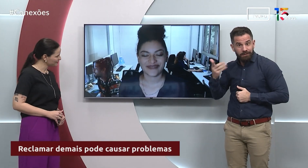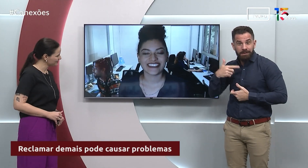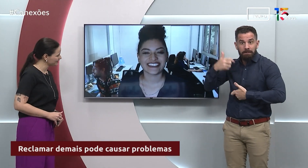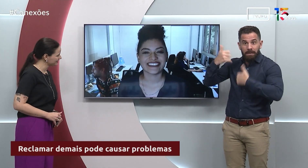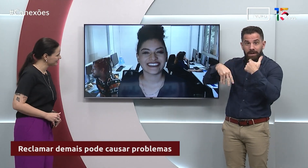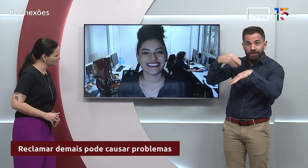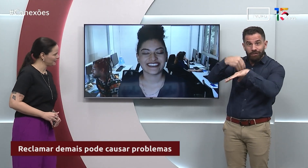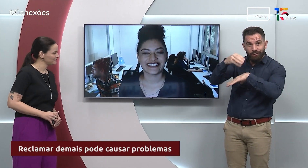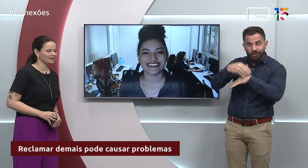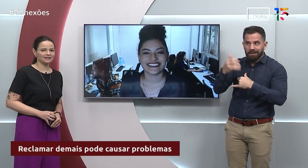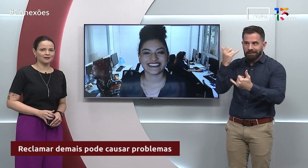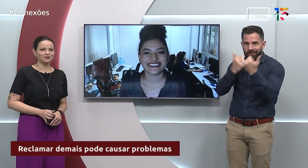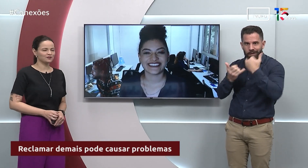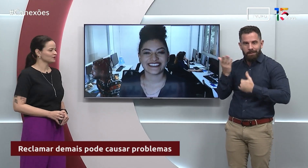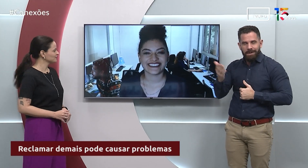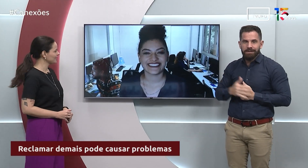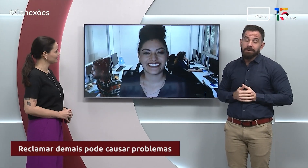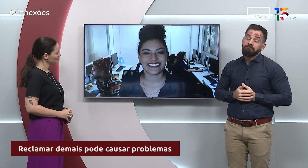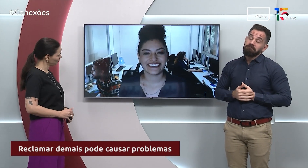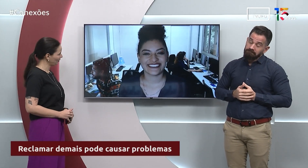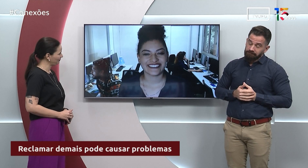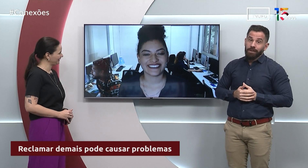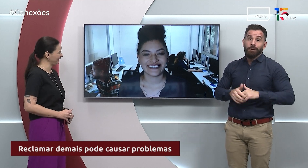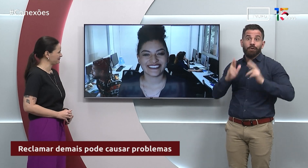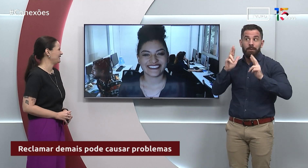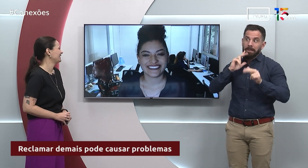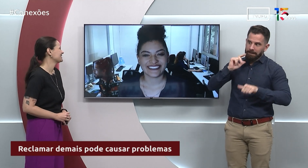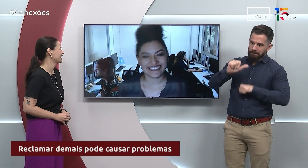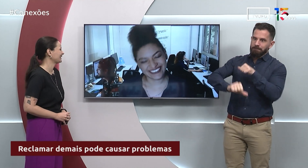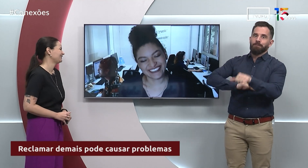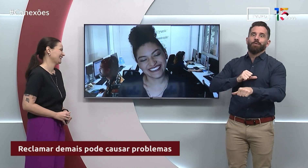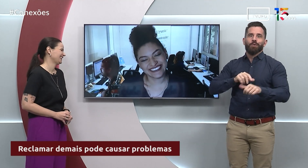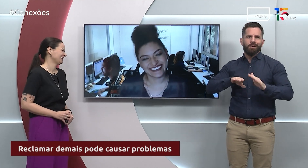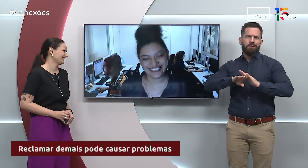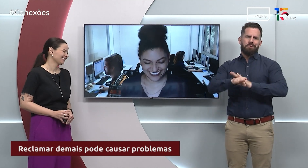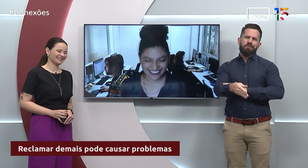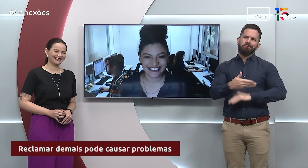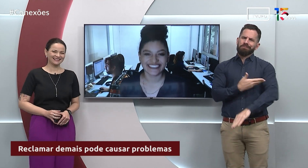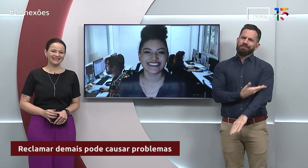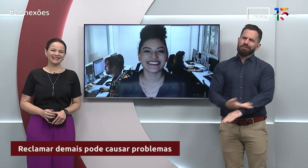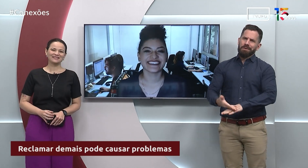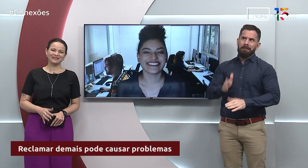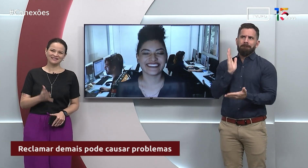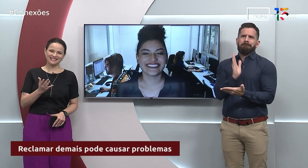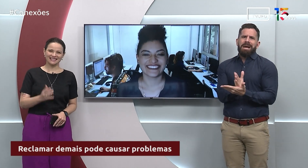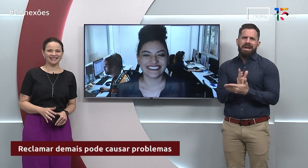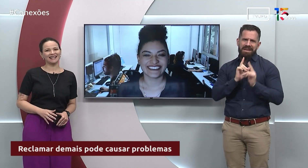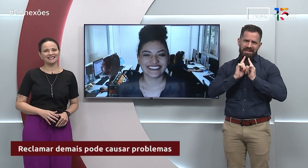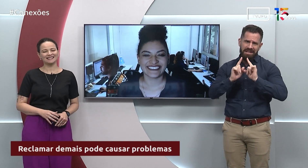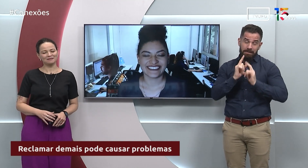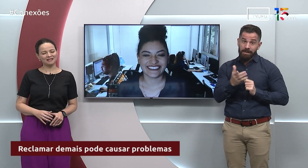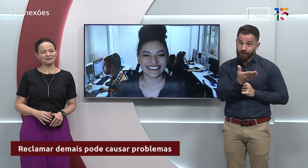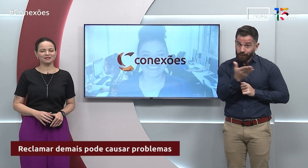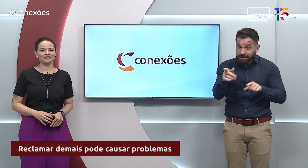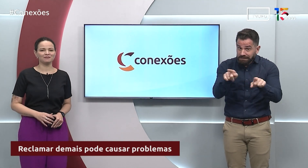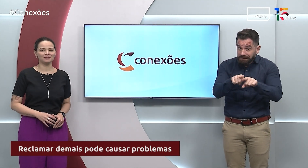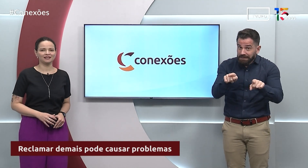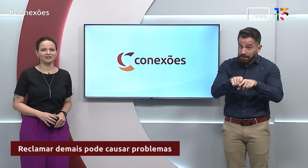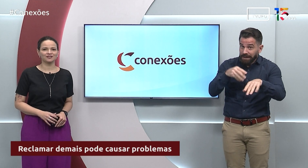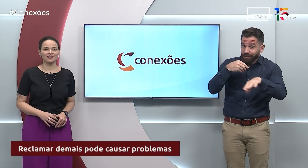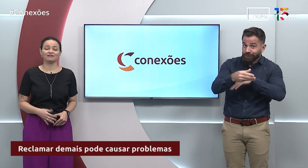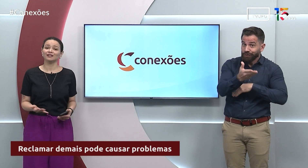pelas informações também. Quem sabe a gente consegue, né, mudar um pouquinho e parar de reclamar tanto. E para você que está em casa aí também, né, uma